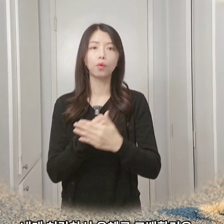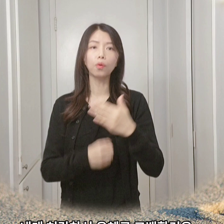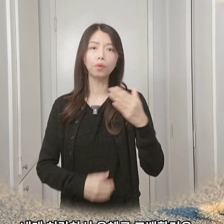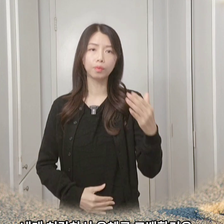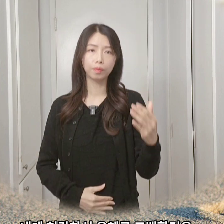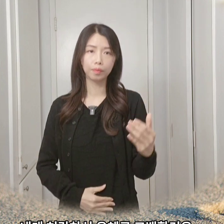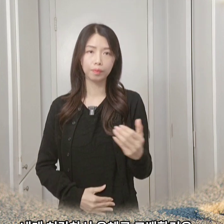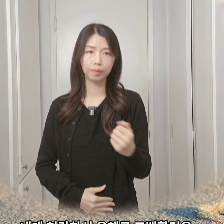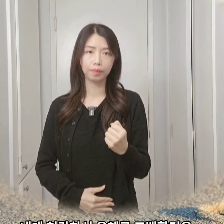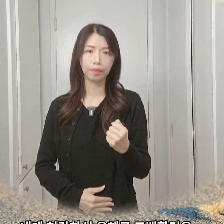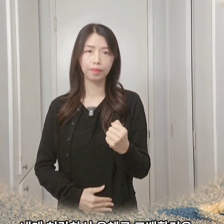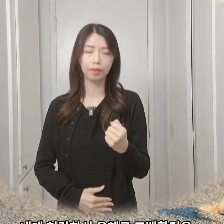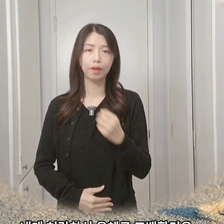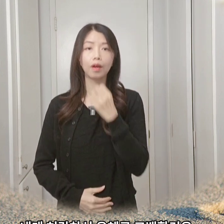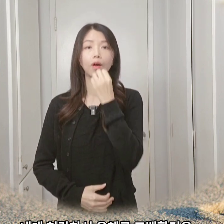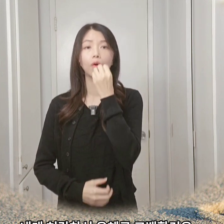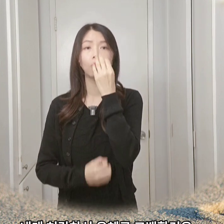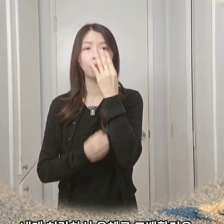은혜로